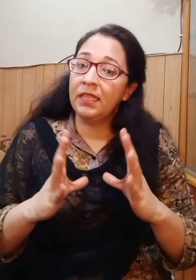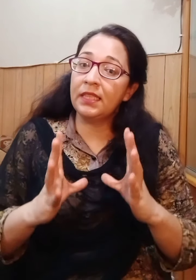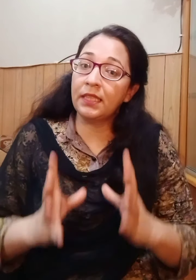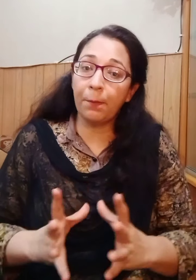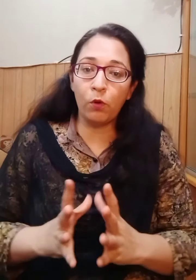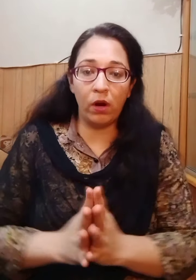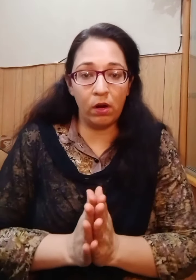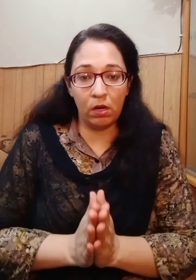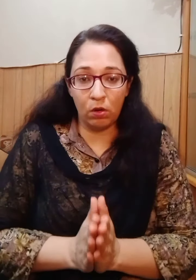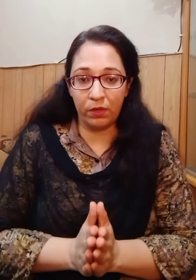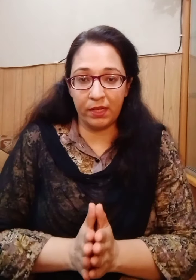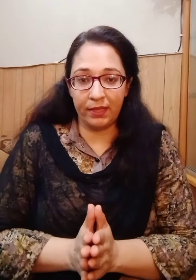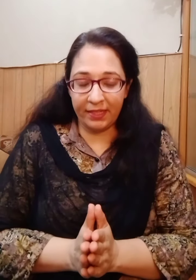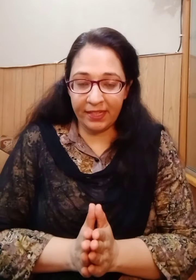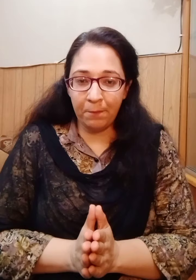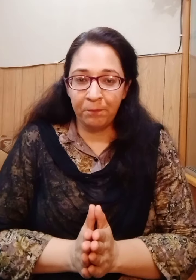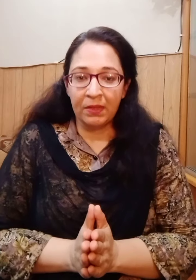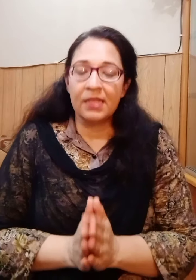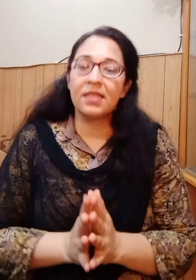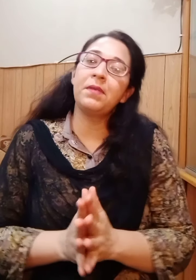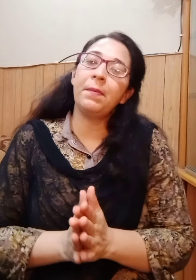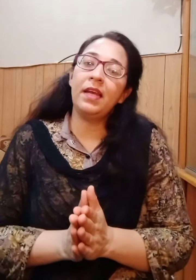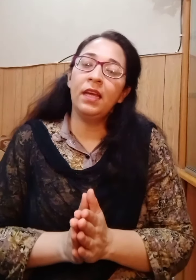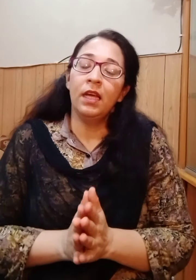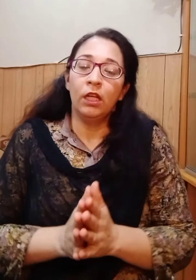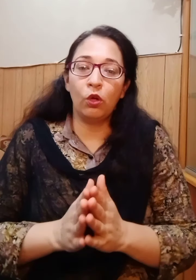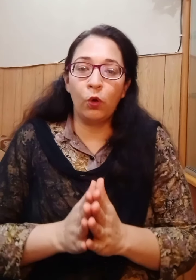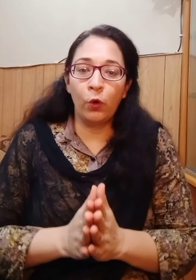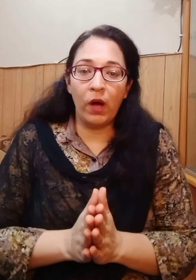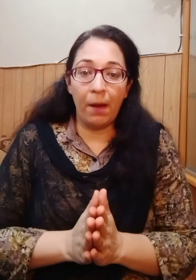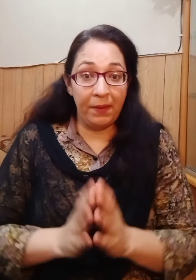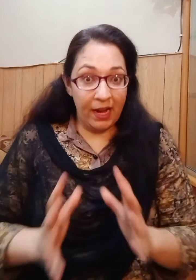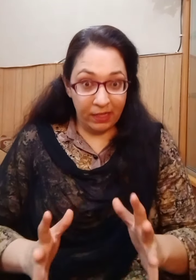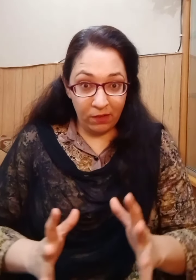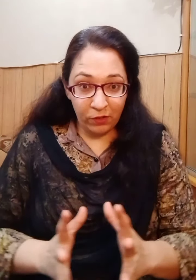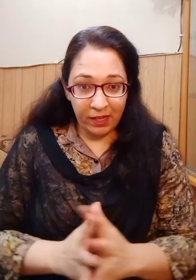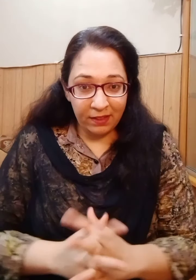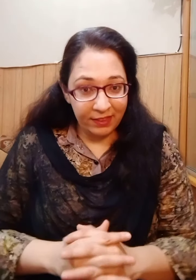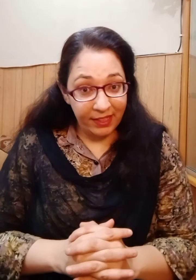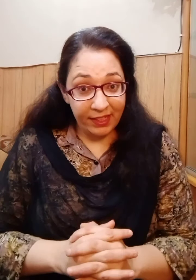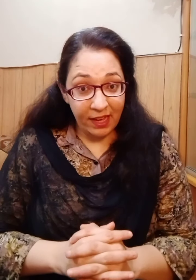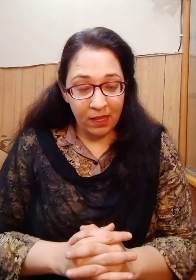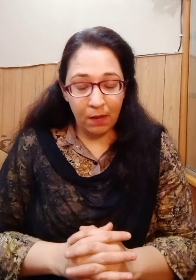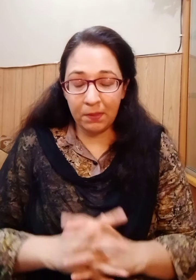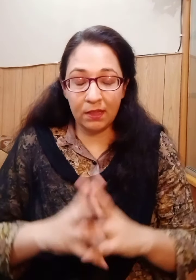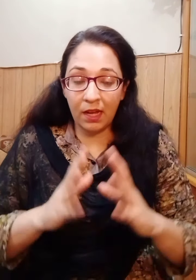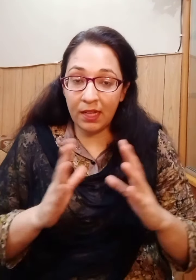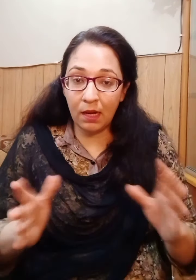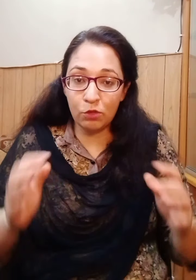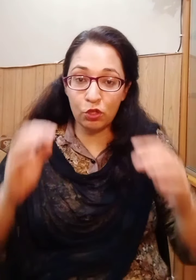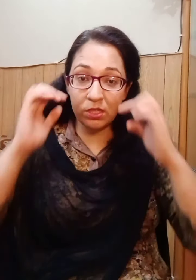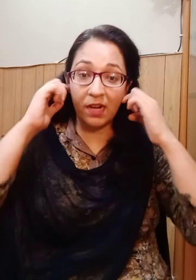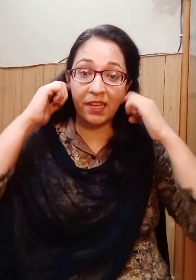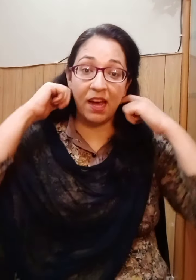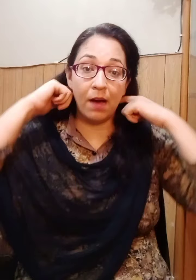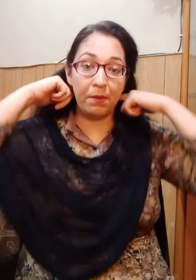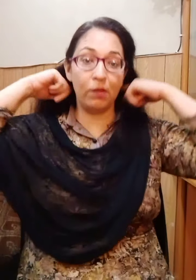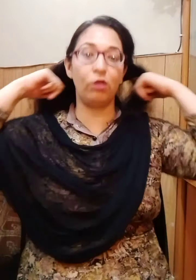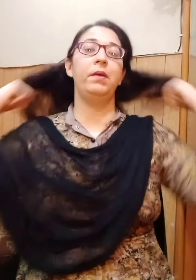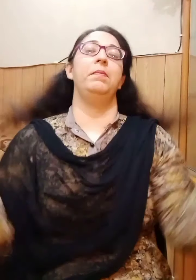सब्सक्राइब कर लीजिए सबसे पहले तो आपने ठीक है में कार्यक्रम छोड़कर आपने बिल्कुल भी